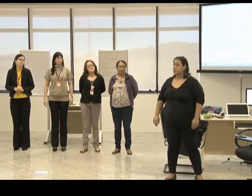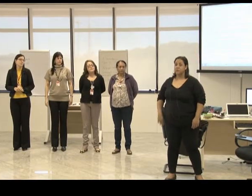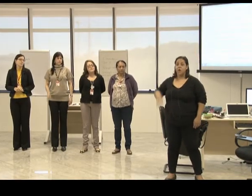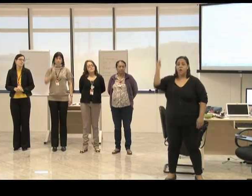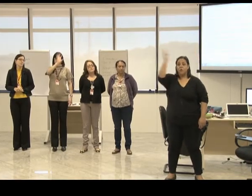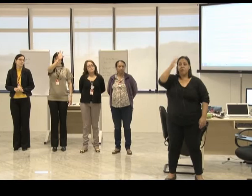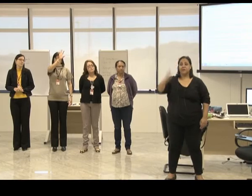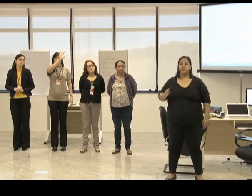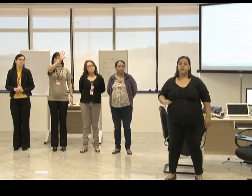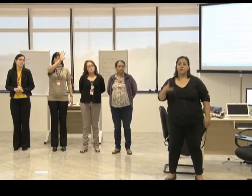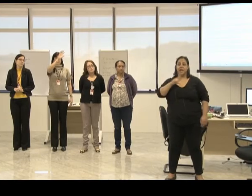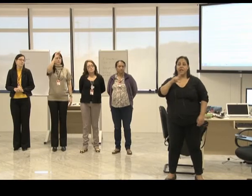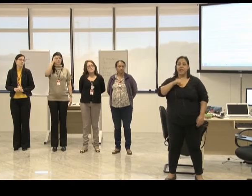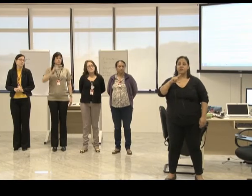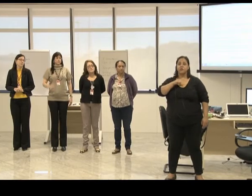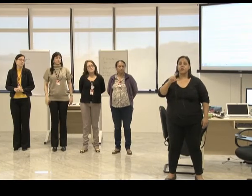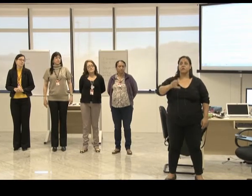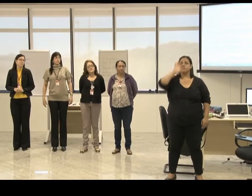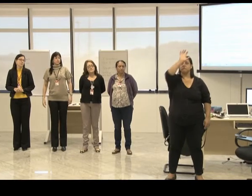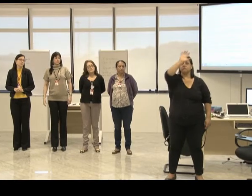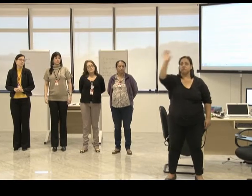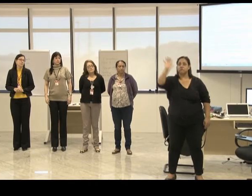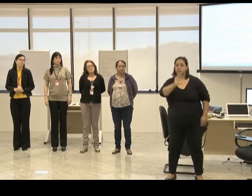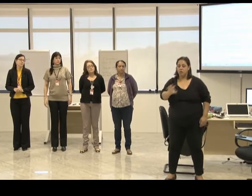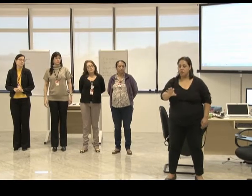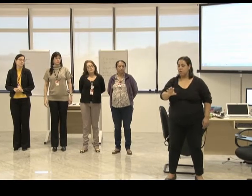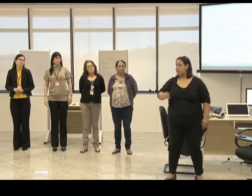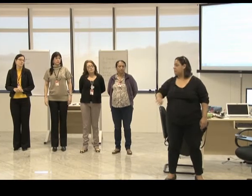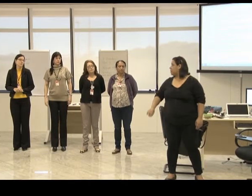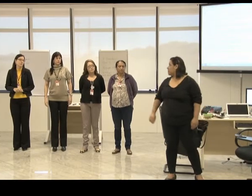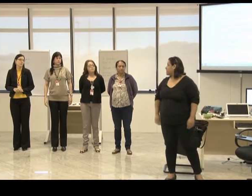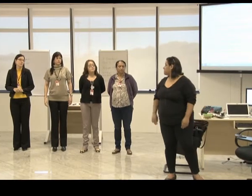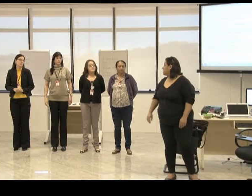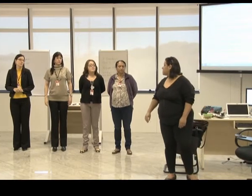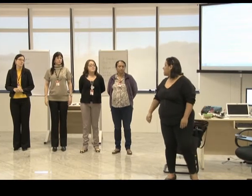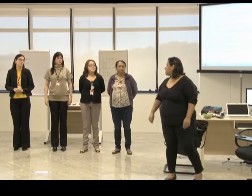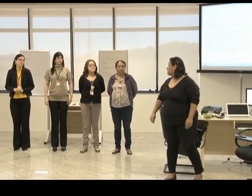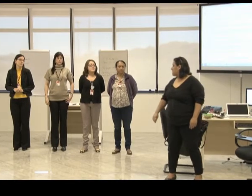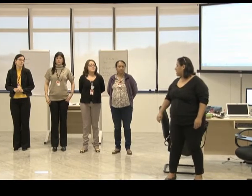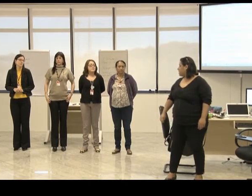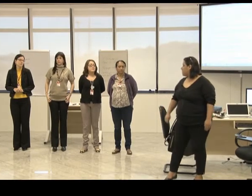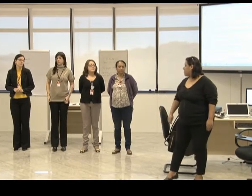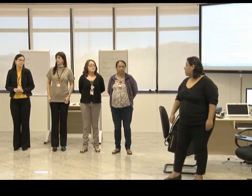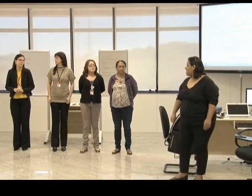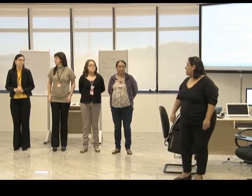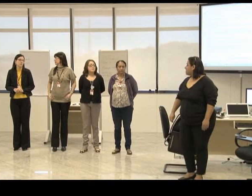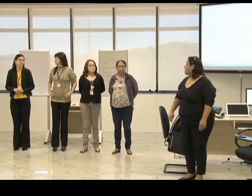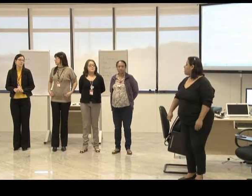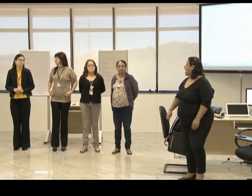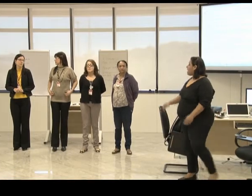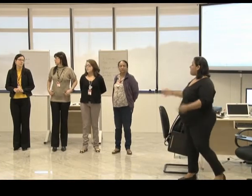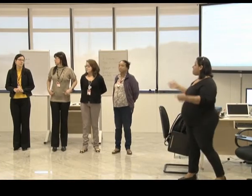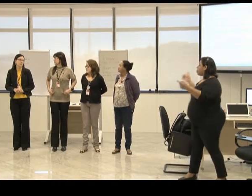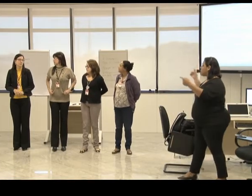O Brasil tem regiões. Eu faço geralmente assim e já entra com a mão. Então, vamos lá? Vamos começar